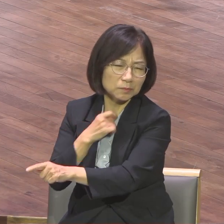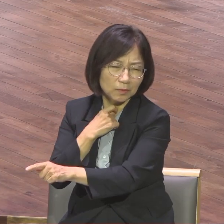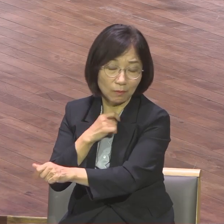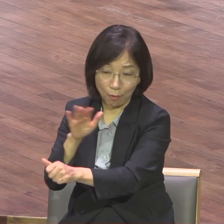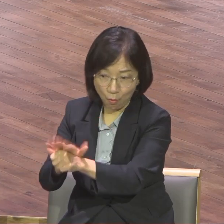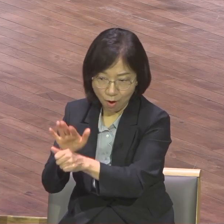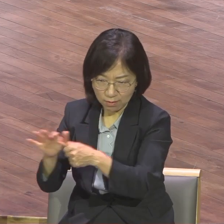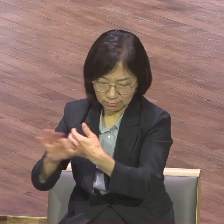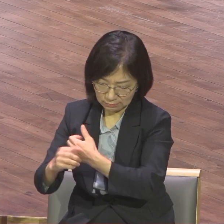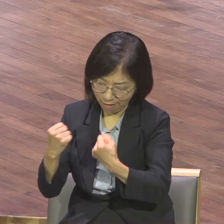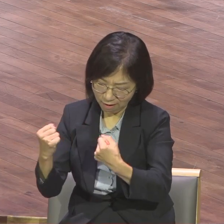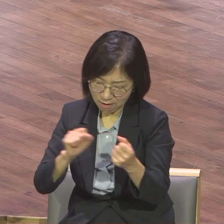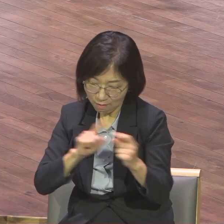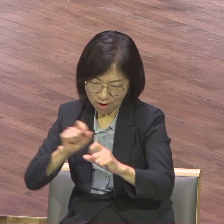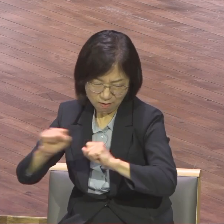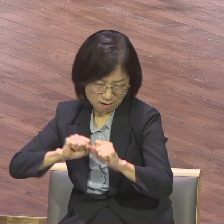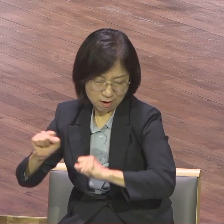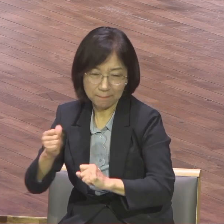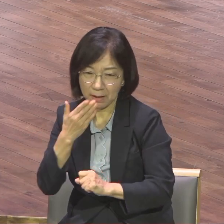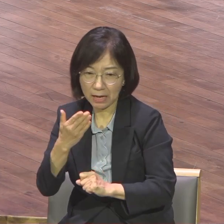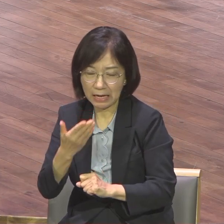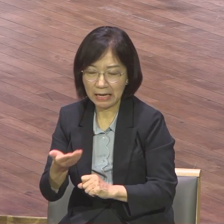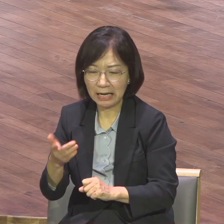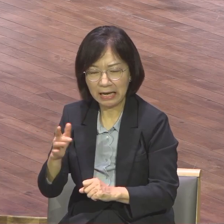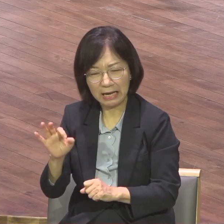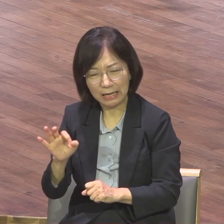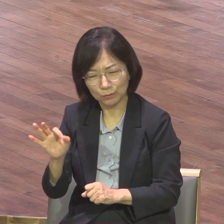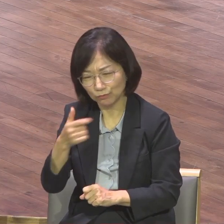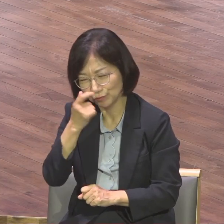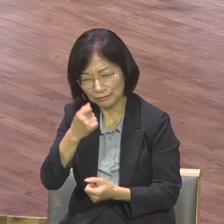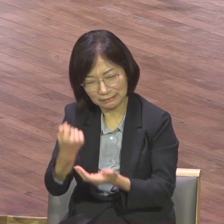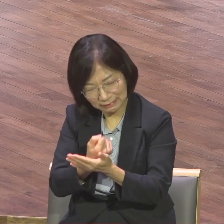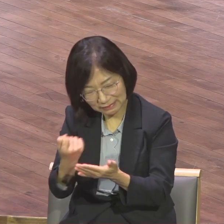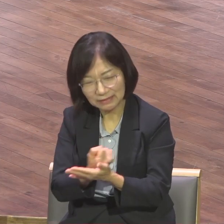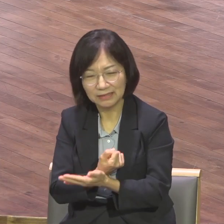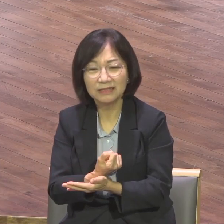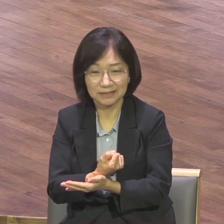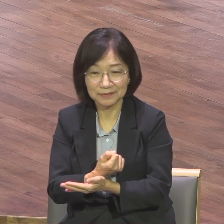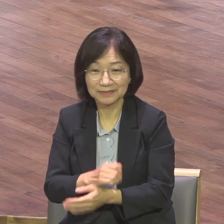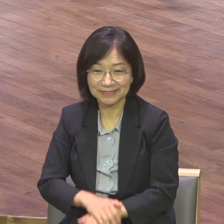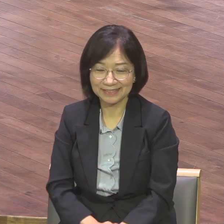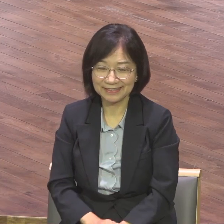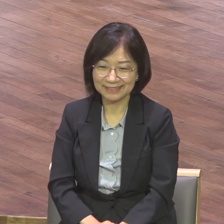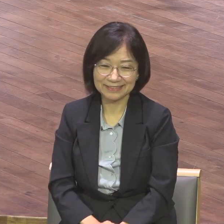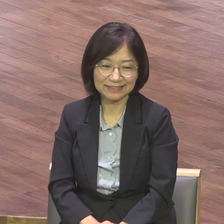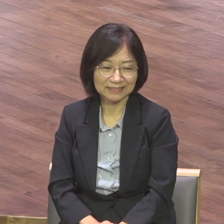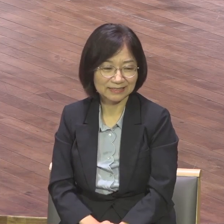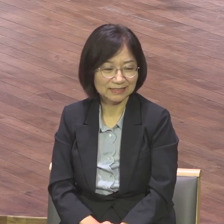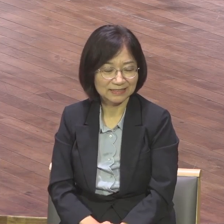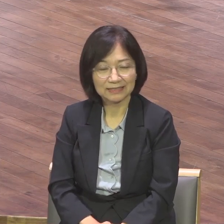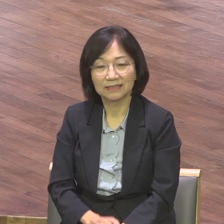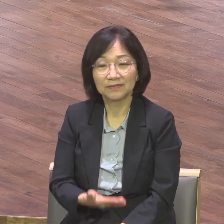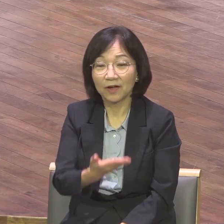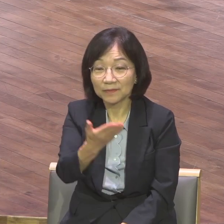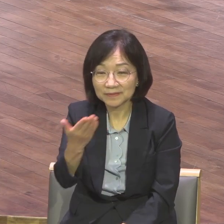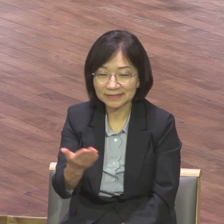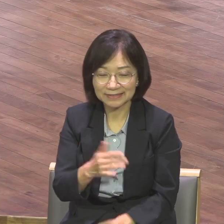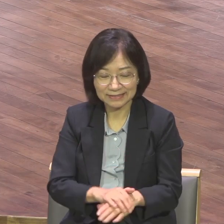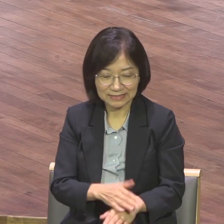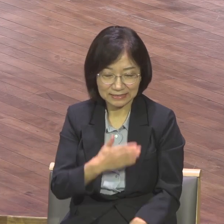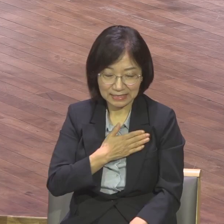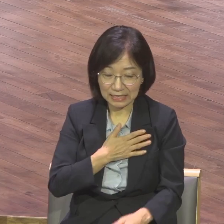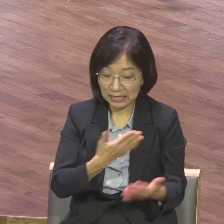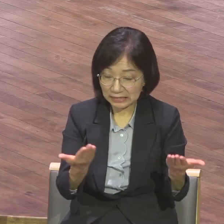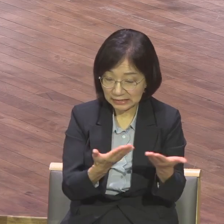도와주면 큰 힘 얻을 텐데. 여러분 사업장 직장에서 성부를 거시기를 바랍니다. 237